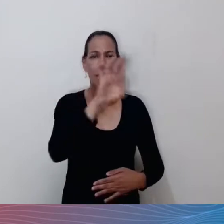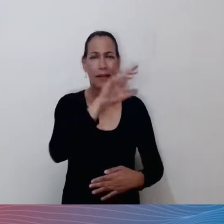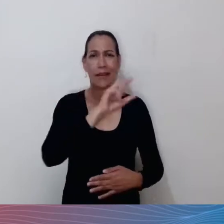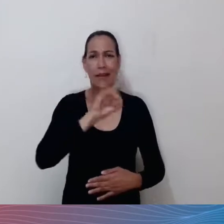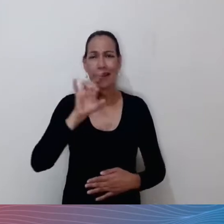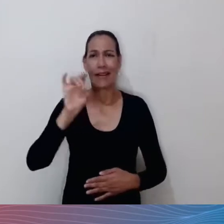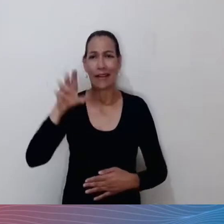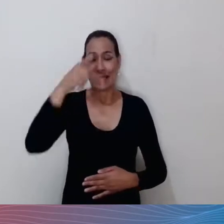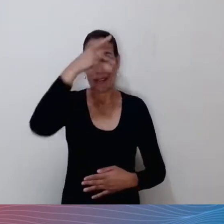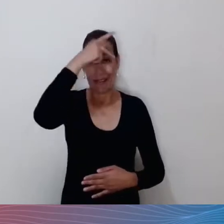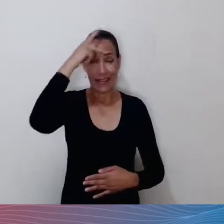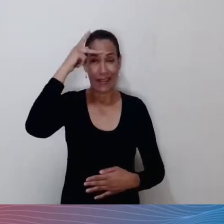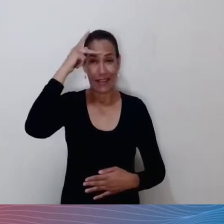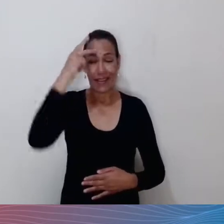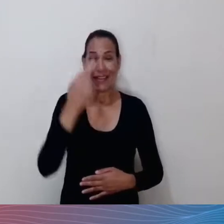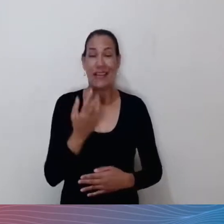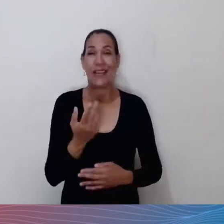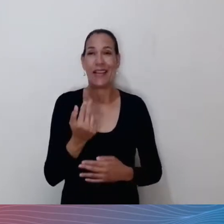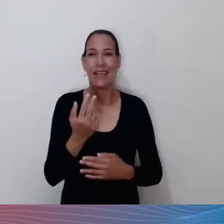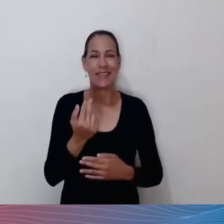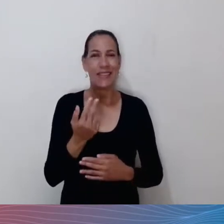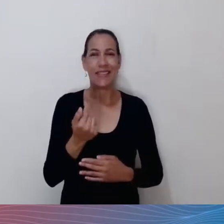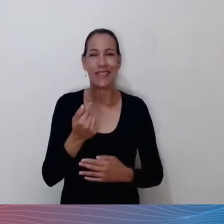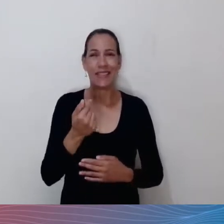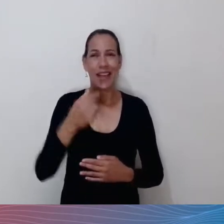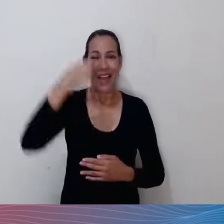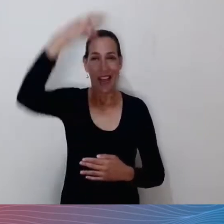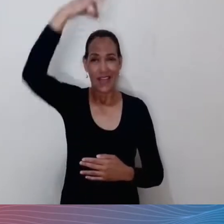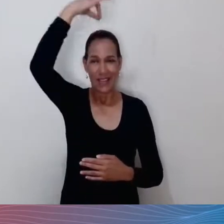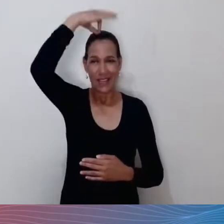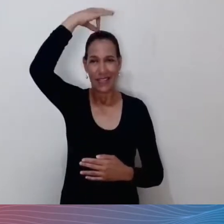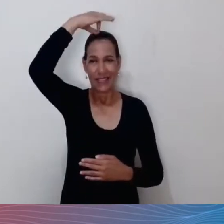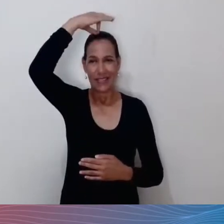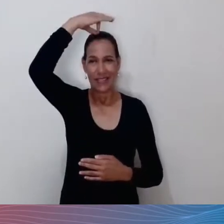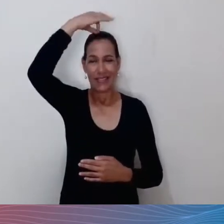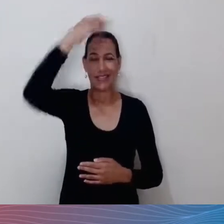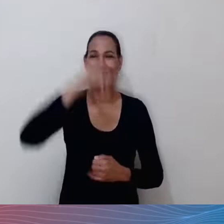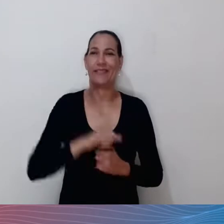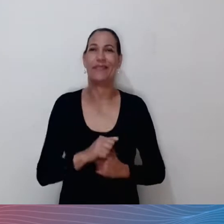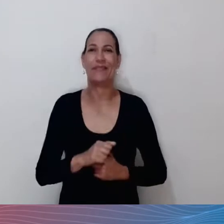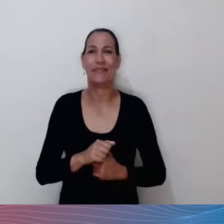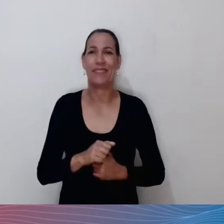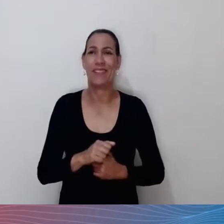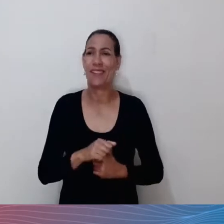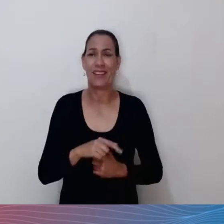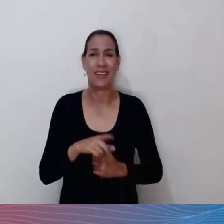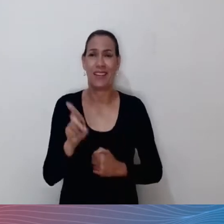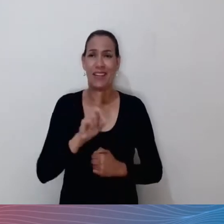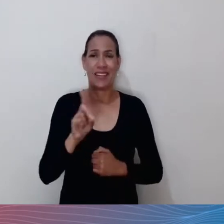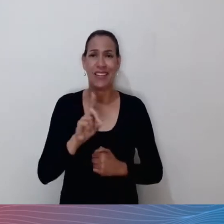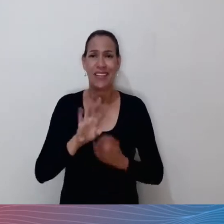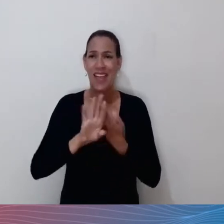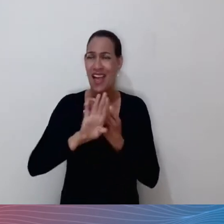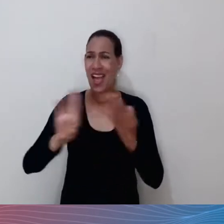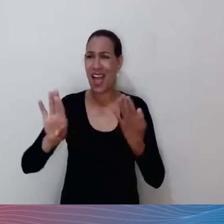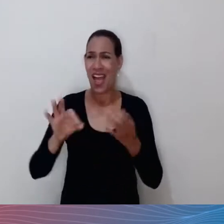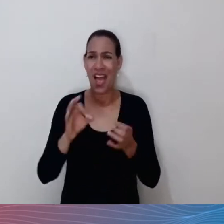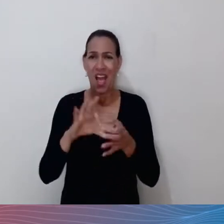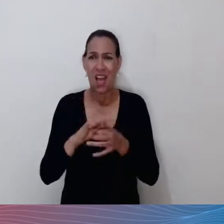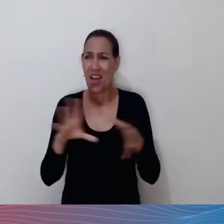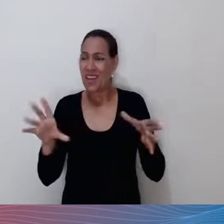como nós seguirmos divididos, porque a nossa origem é uma só, é um só